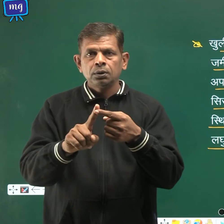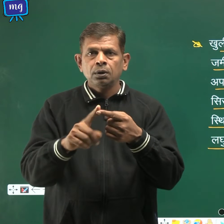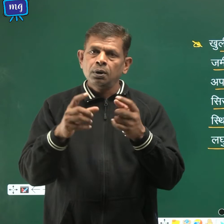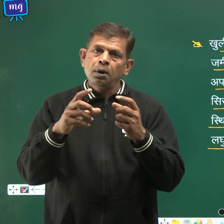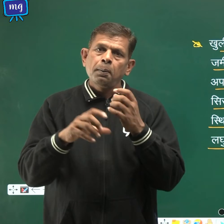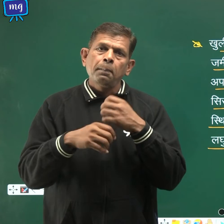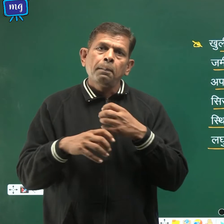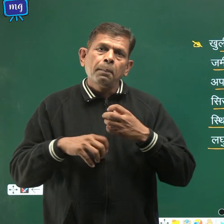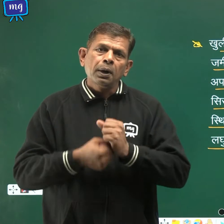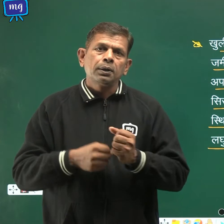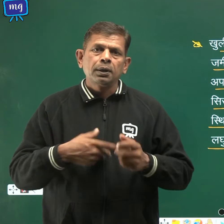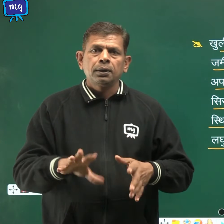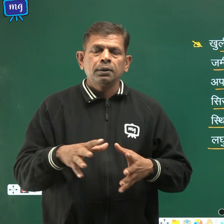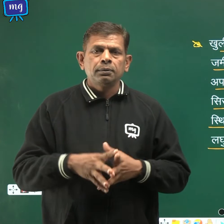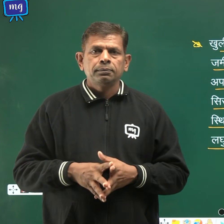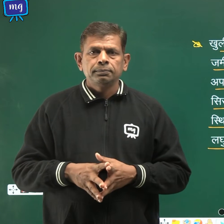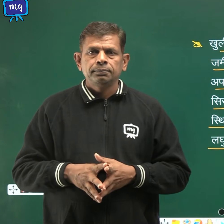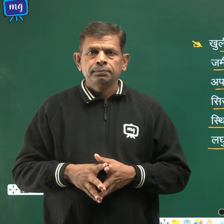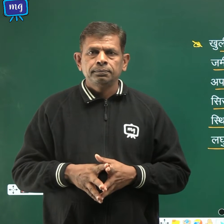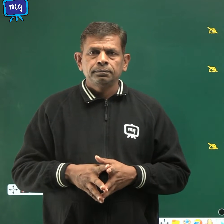बन जाएंगे।